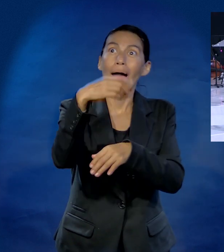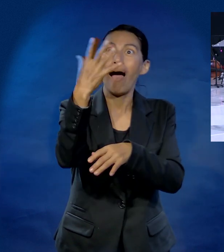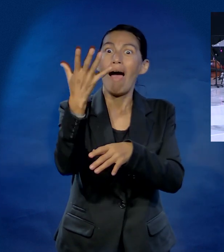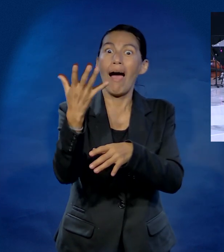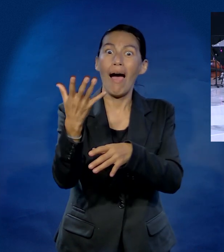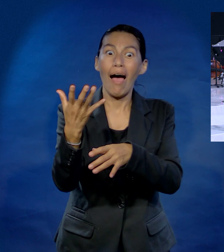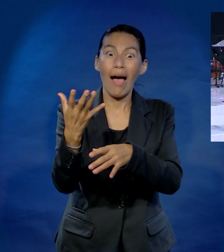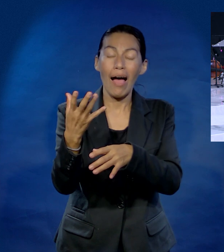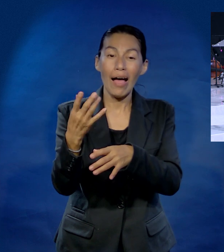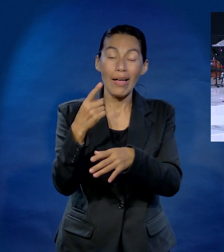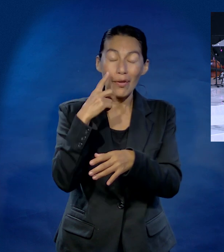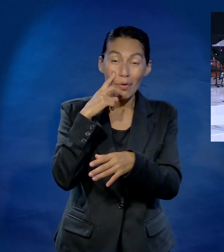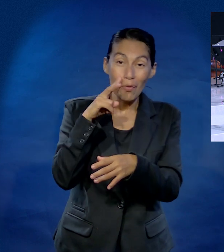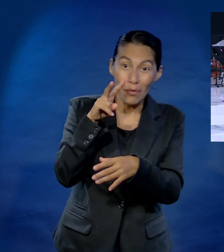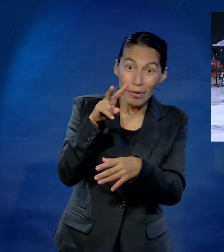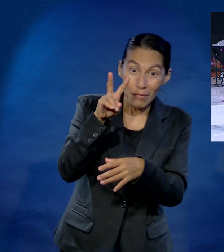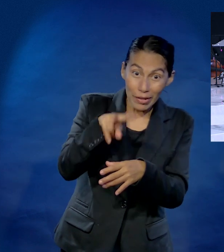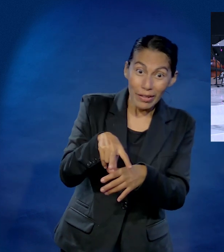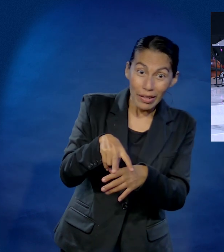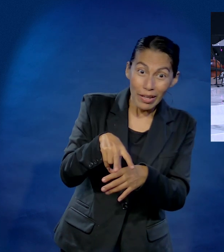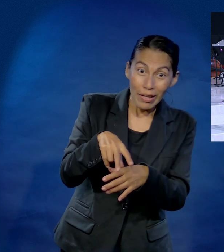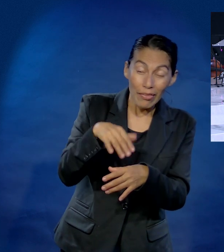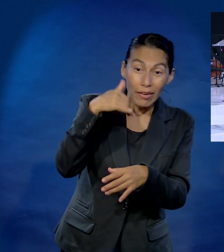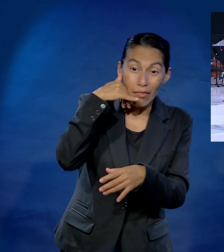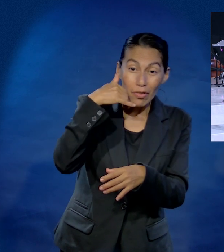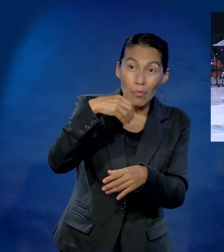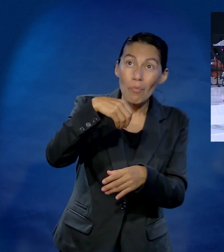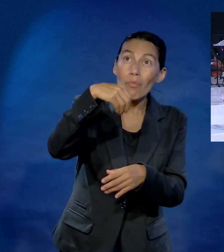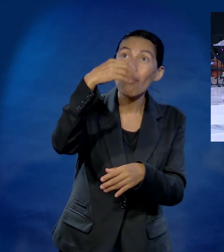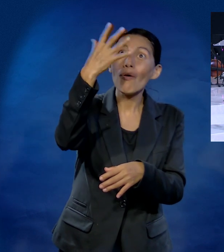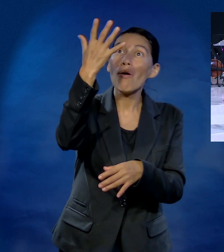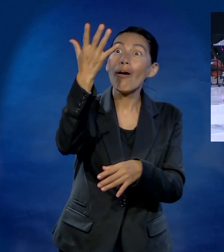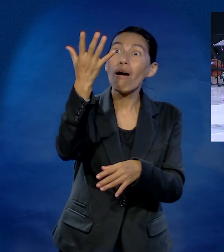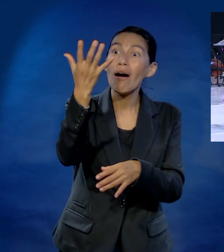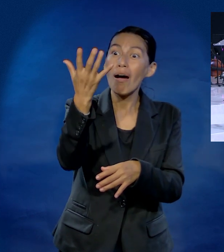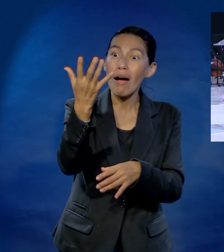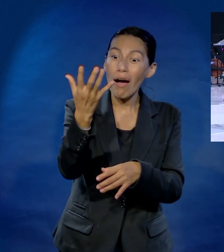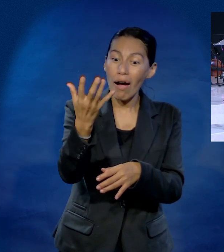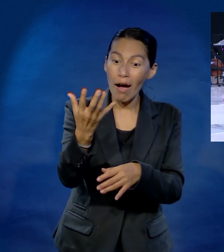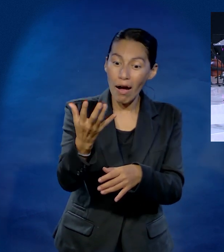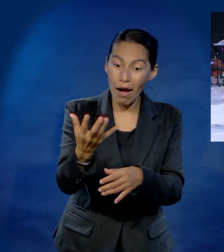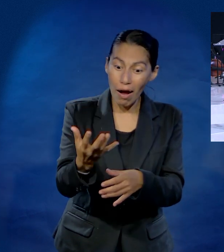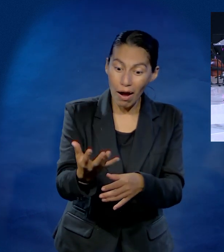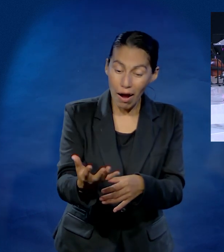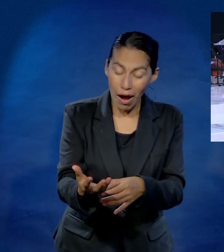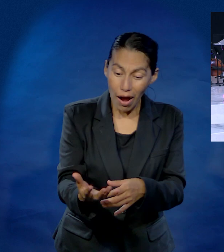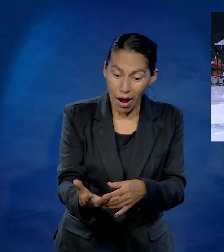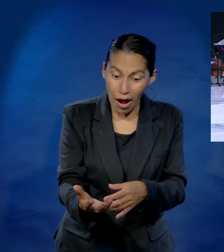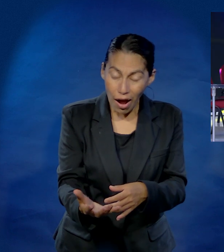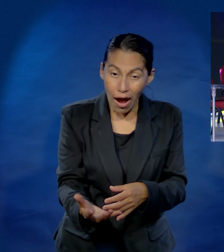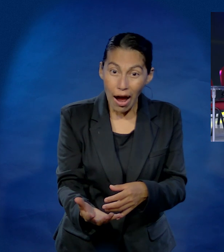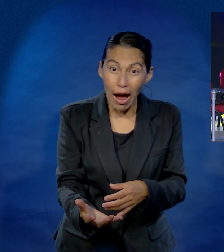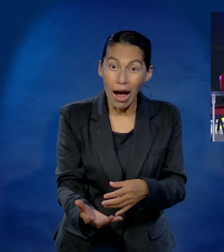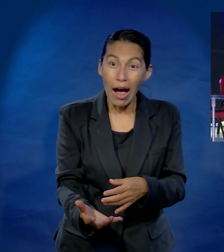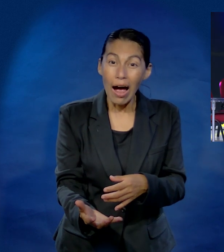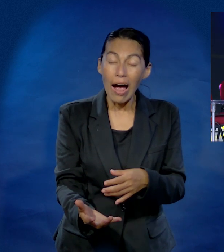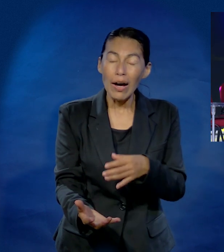De verdad, yo lo vi, y como si viera una película en cámara lenta, yo lo vi, el teléfono vuela.